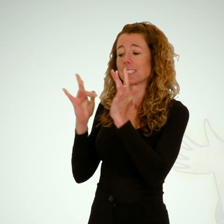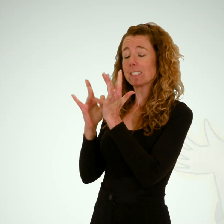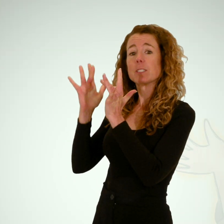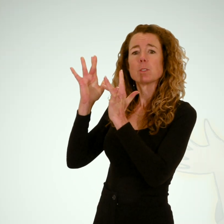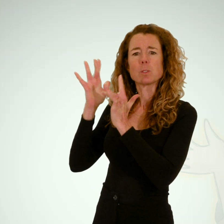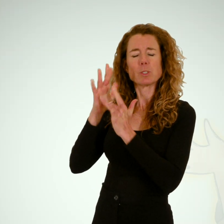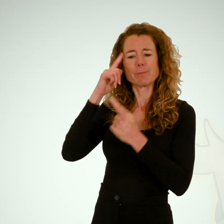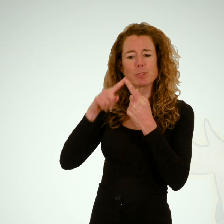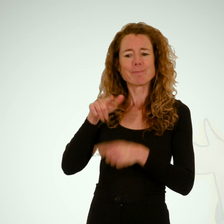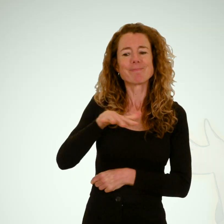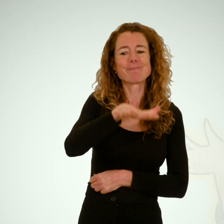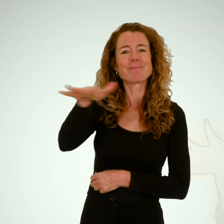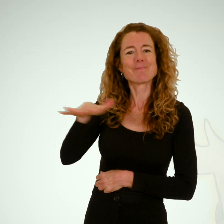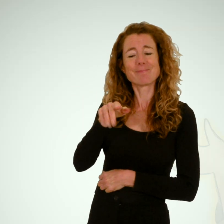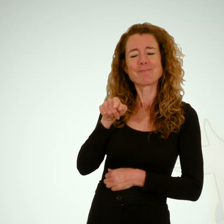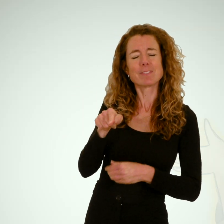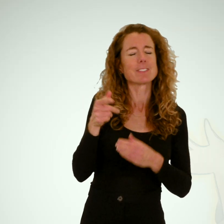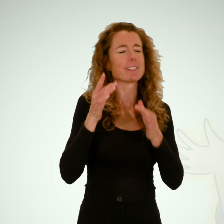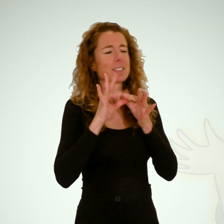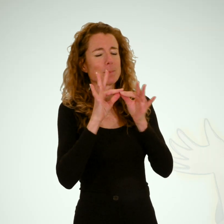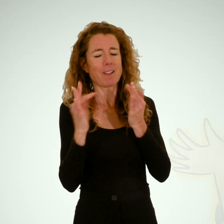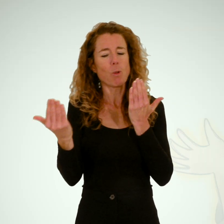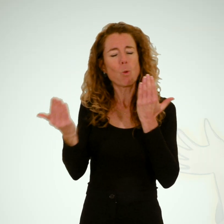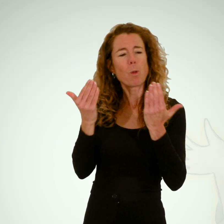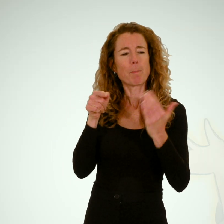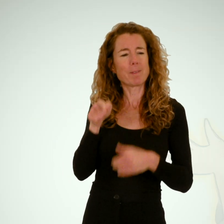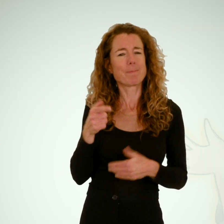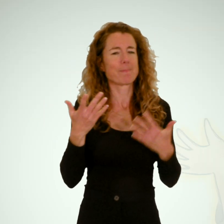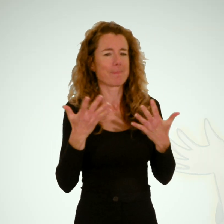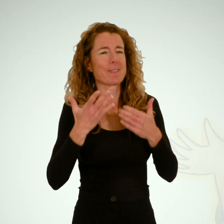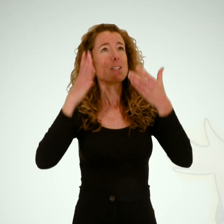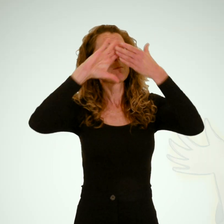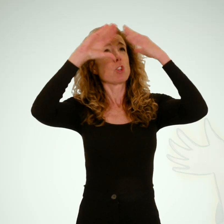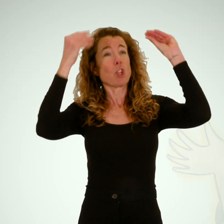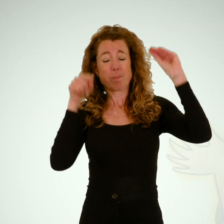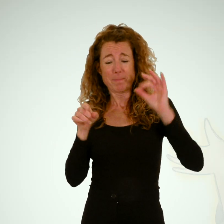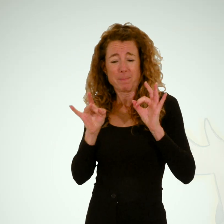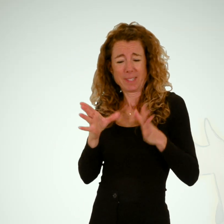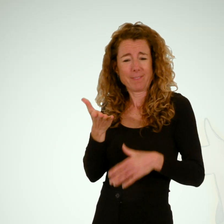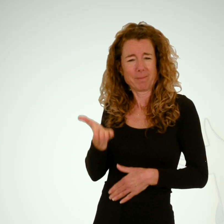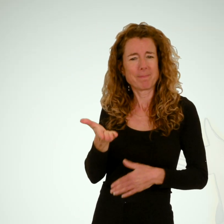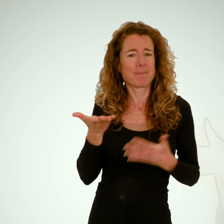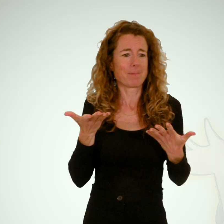Jésus utilise pour eux une autre comparaison. Le royaume des cieux ressemble à